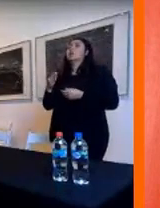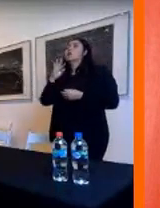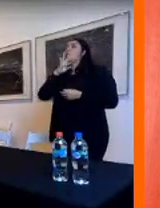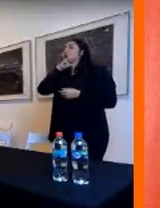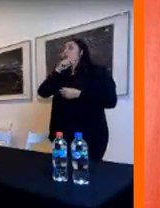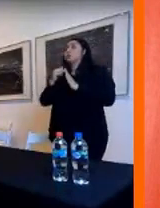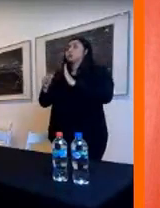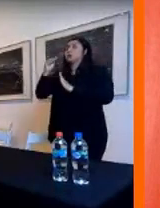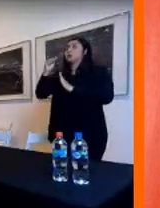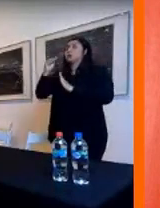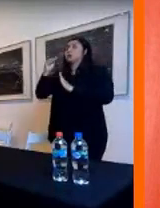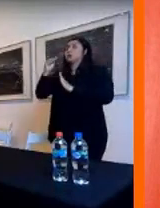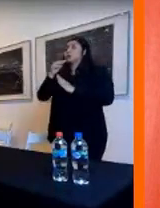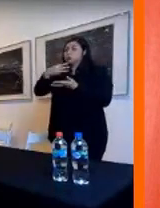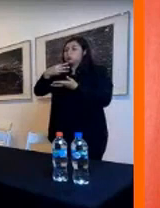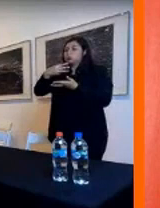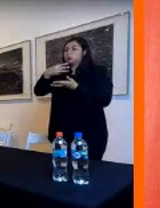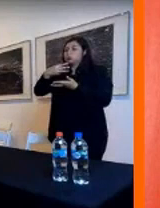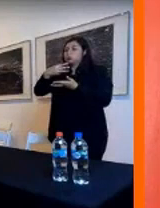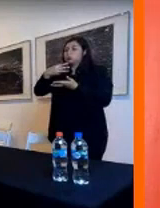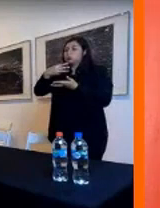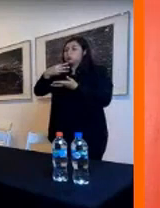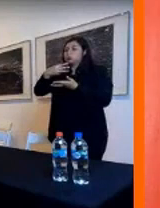un programa con el que trabajamos hasta el día